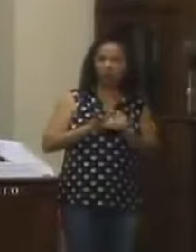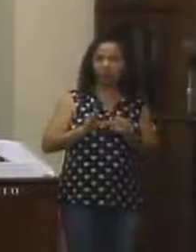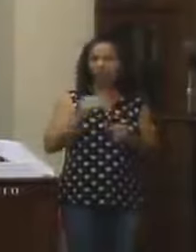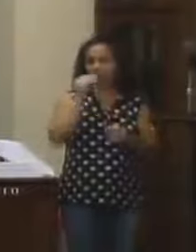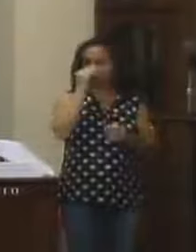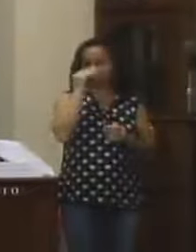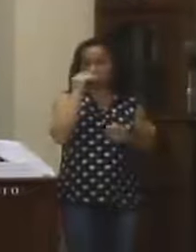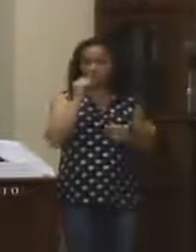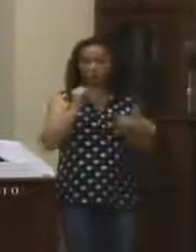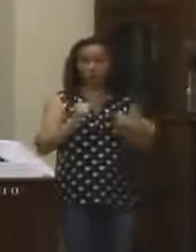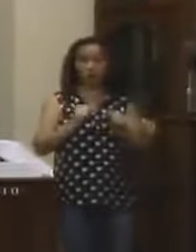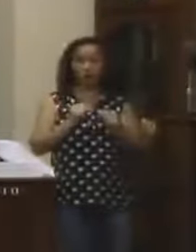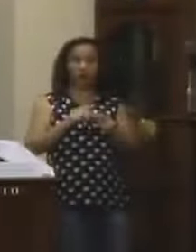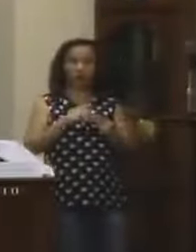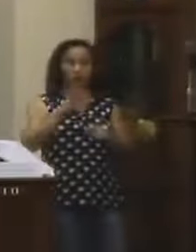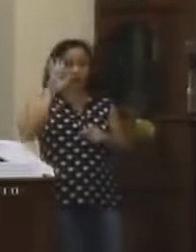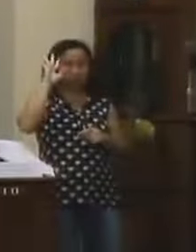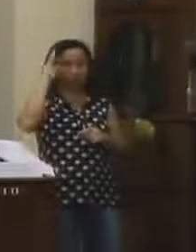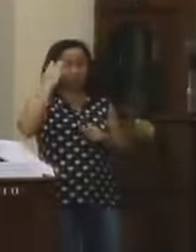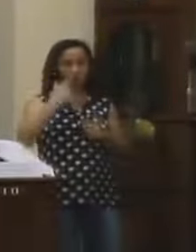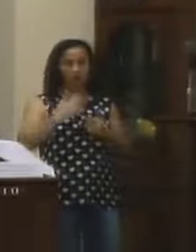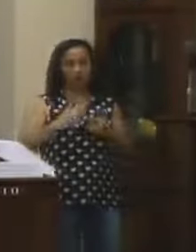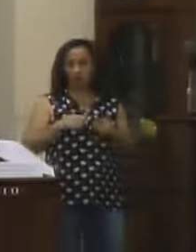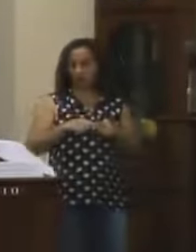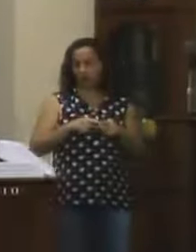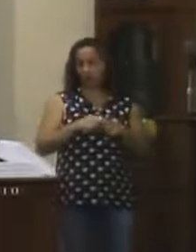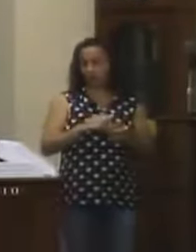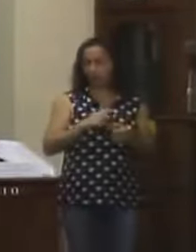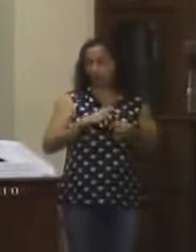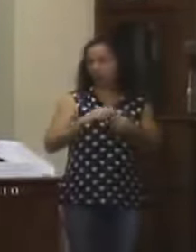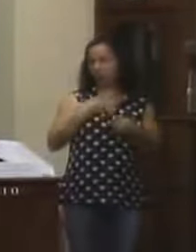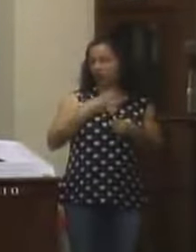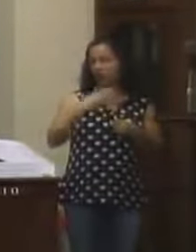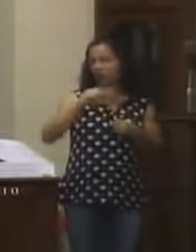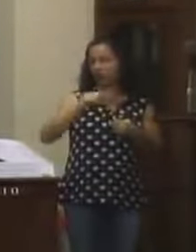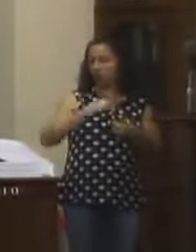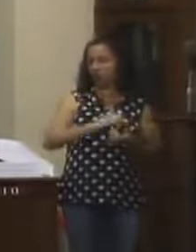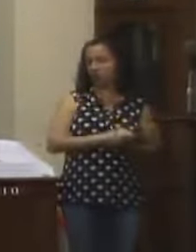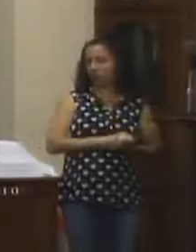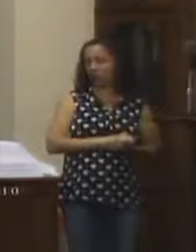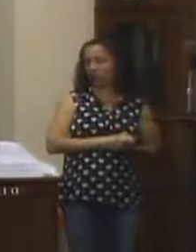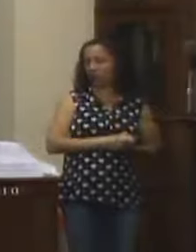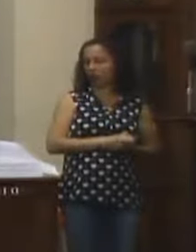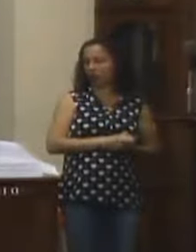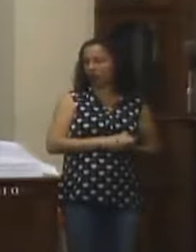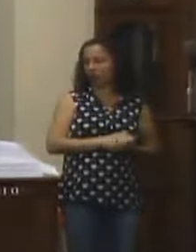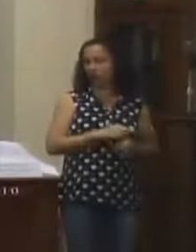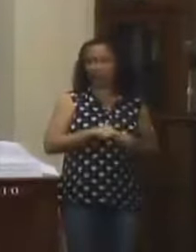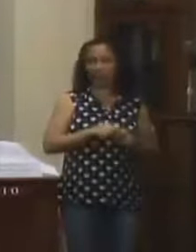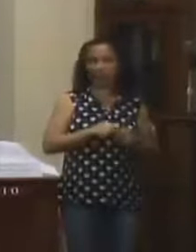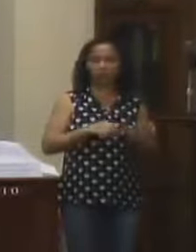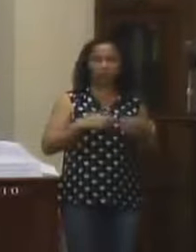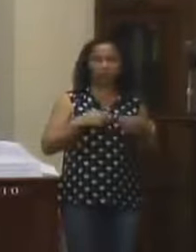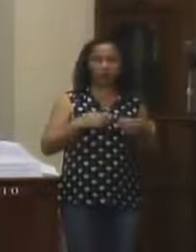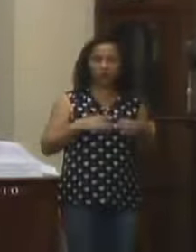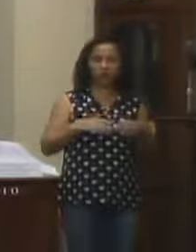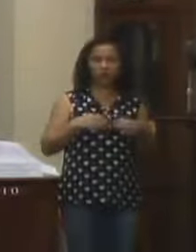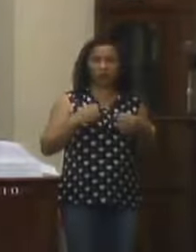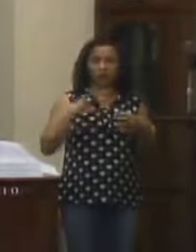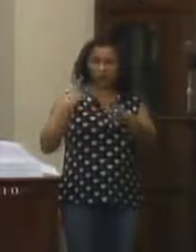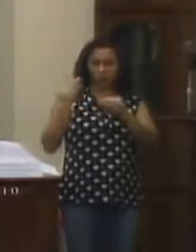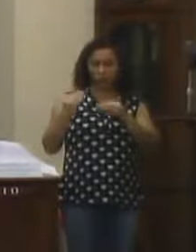chefes do Poder Executivo, quanto à iniciativa com fundamento no artigo 49, inciso 3 da LOA. Quanto à análise da constitucionalidade no que tange